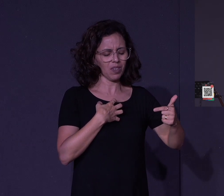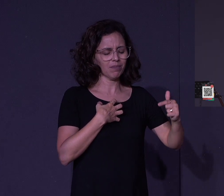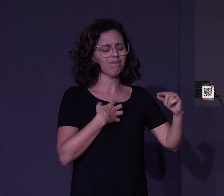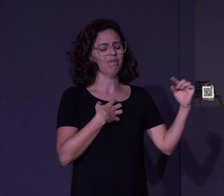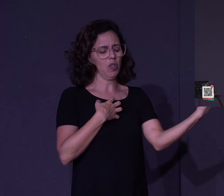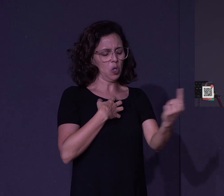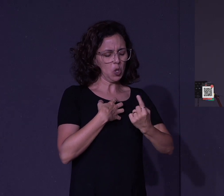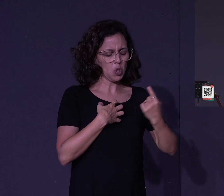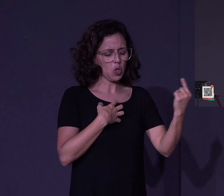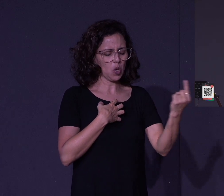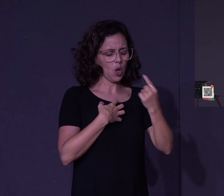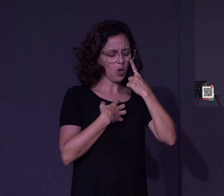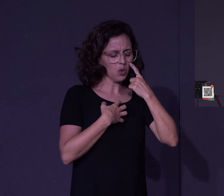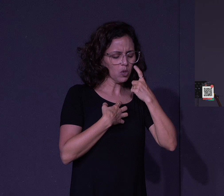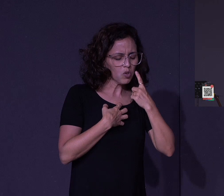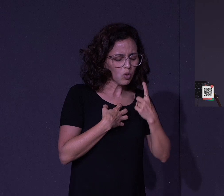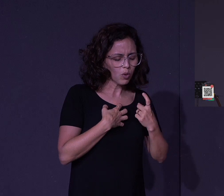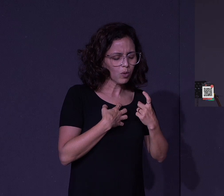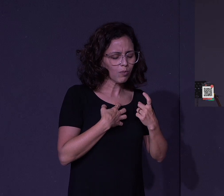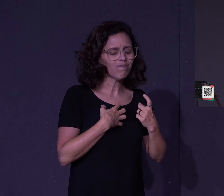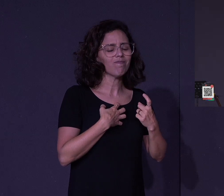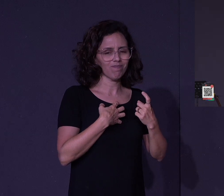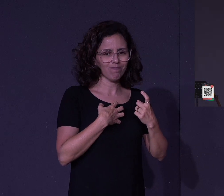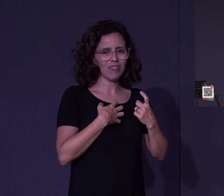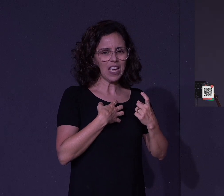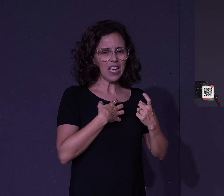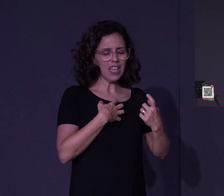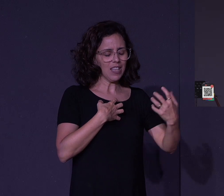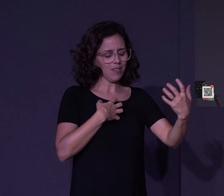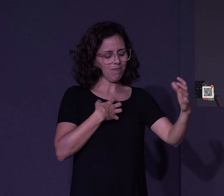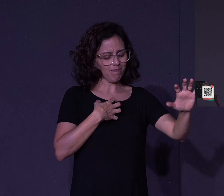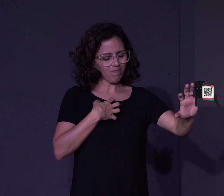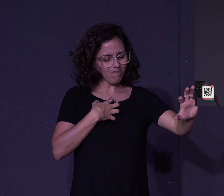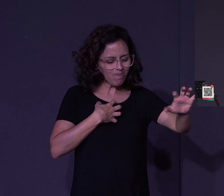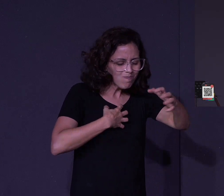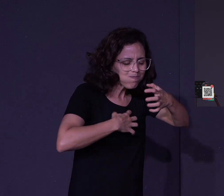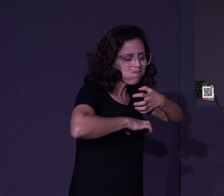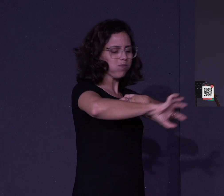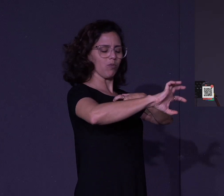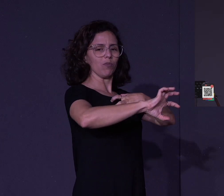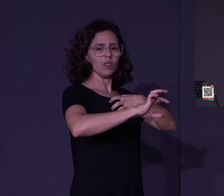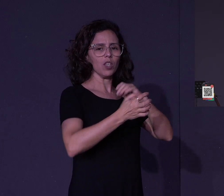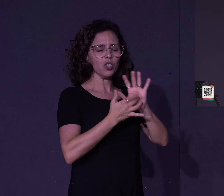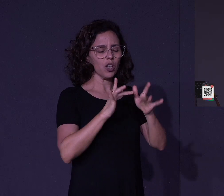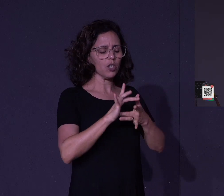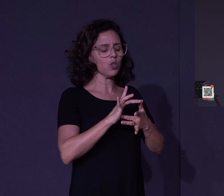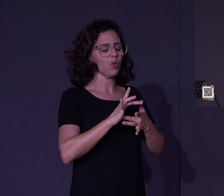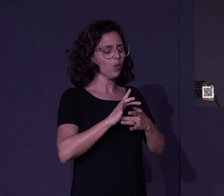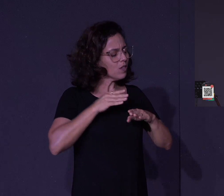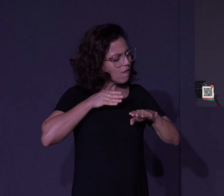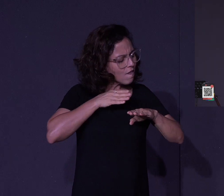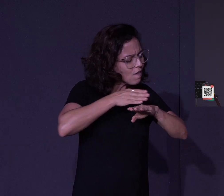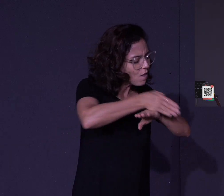favor. Irmãos, entenda esse cronograma e essa ação de Deus. Jesus se dirige a Naim só